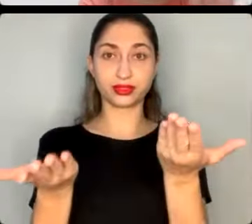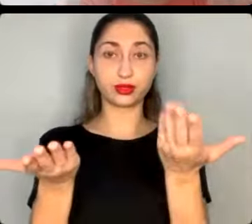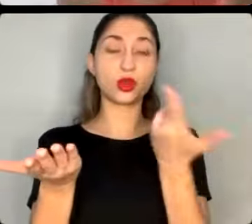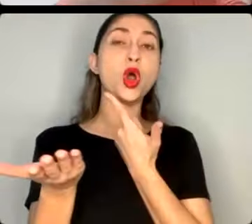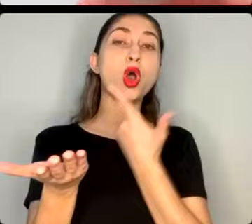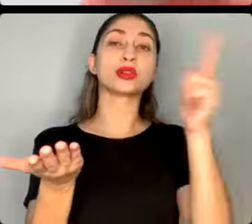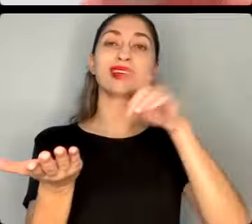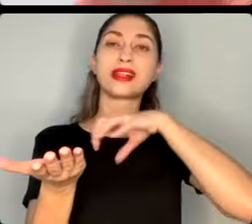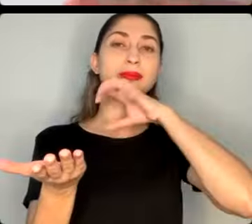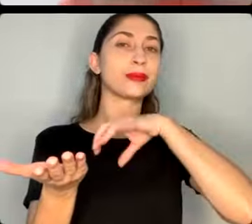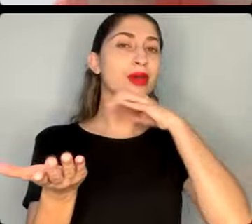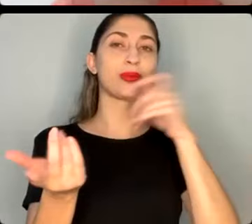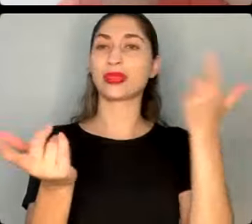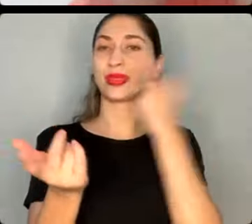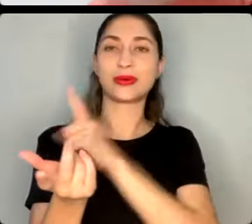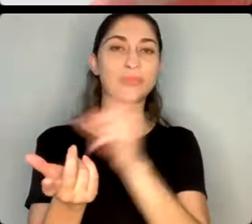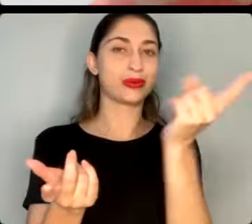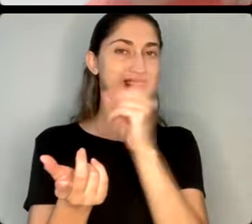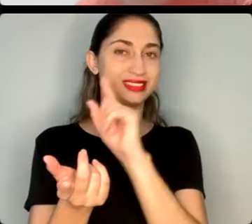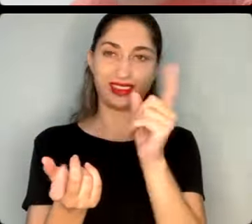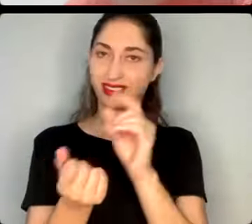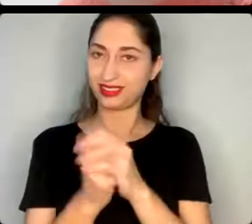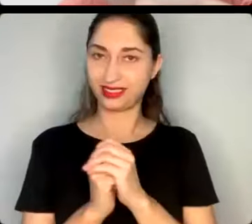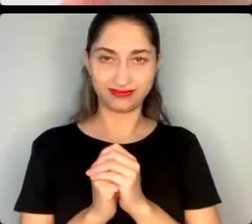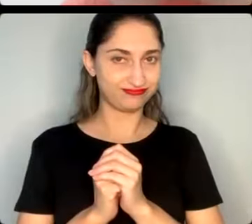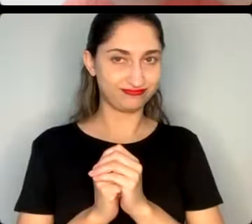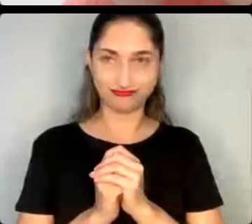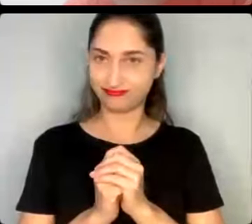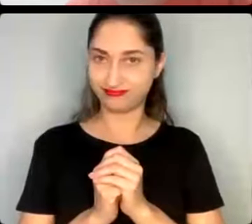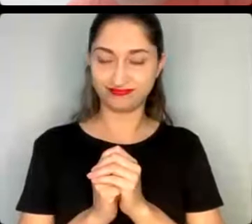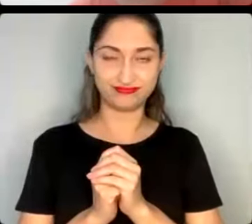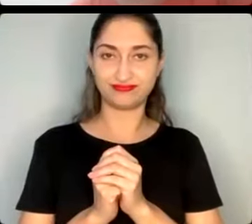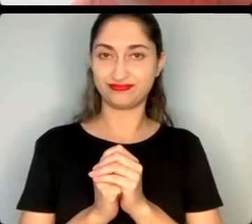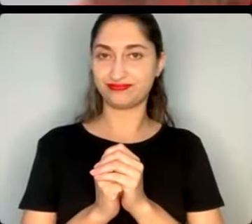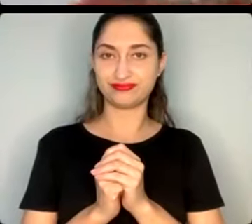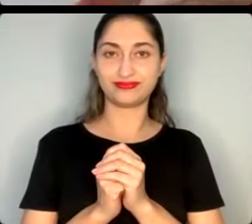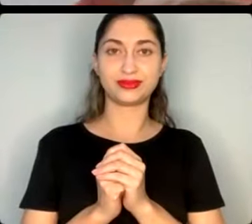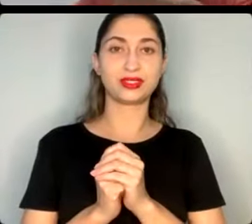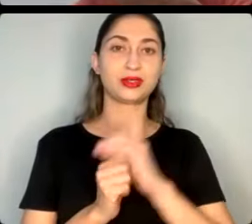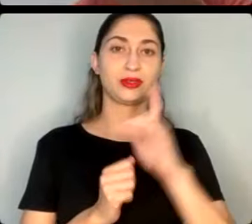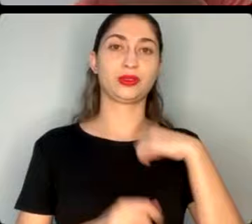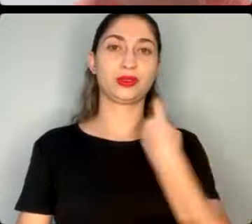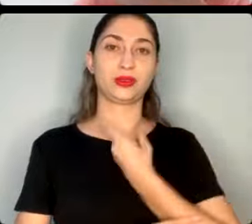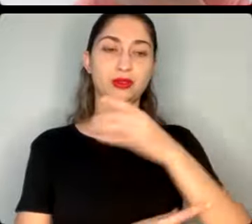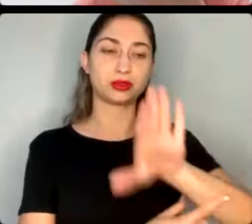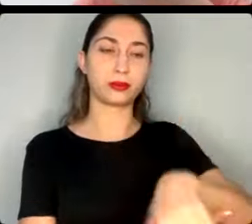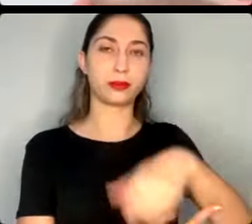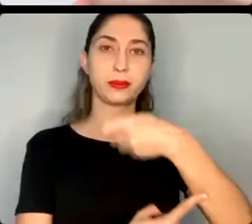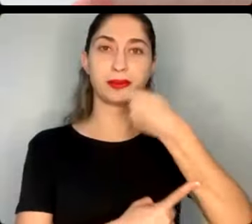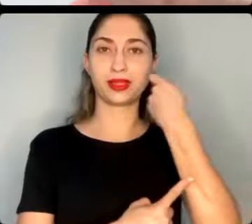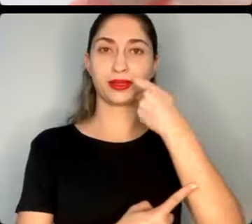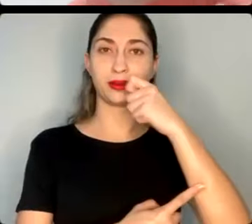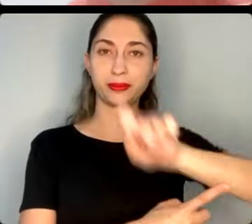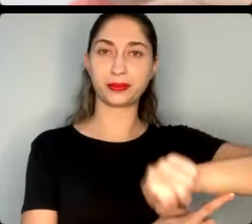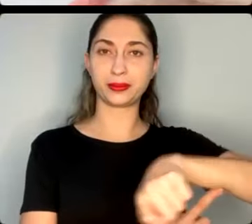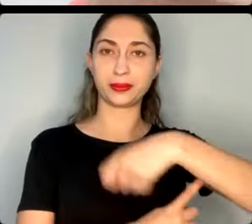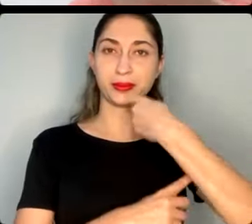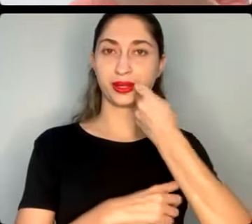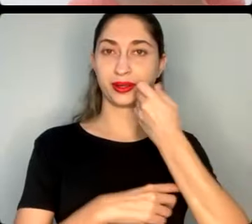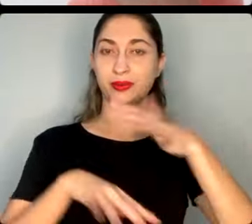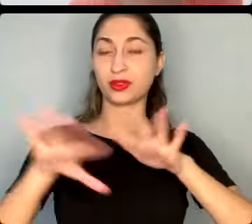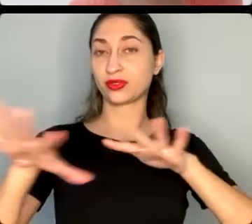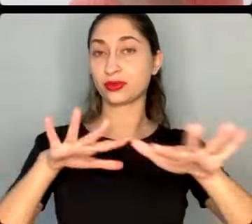animais faz, né? Você vai trazer o alimento até a boca, você faz esse movimento, né? Em que